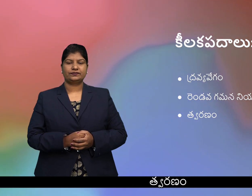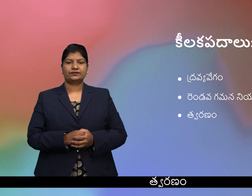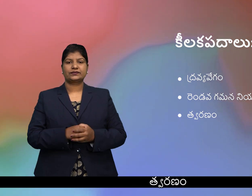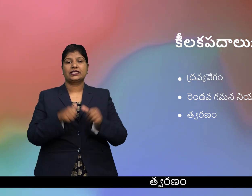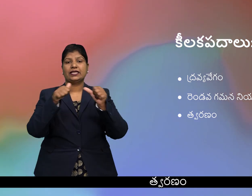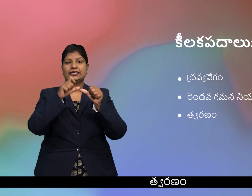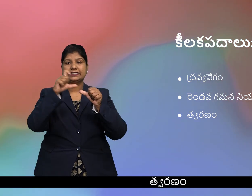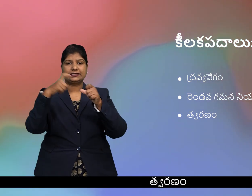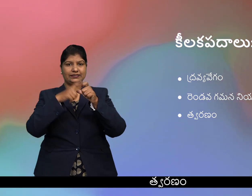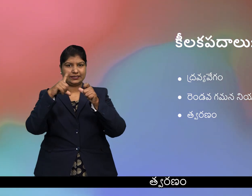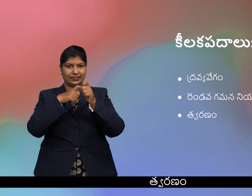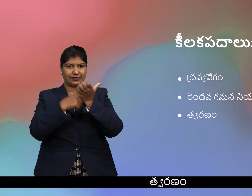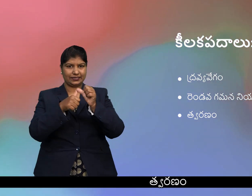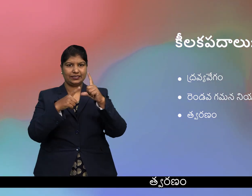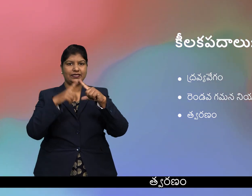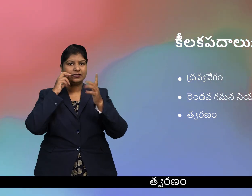త్వరణం.